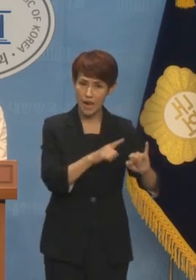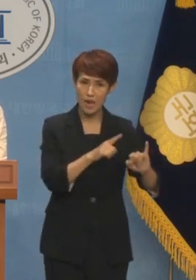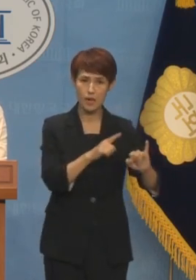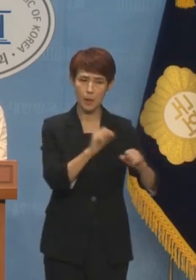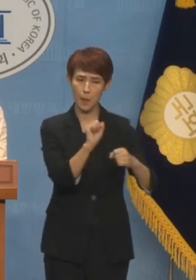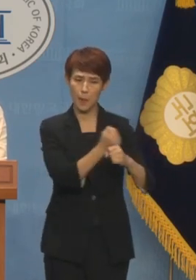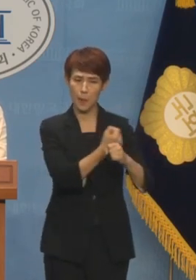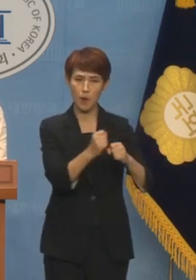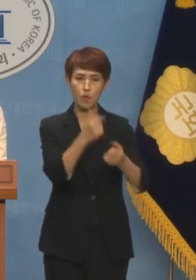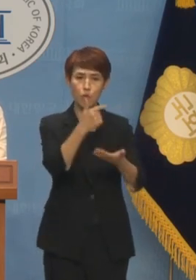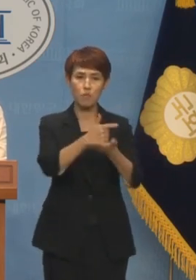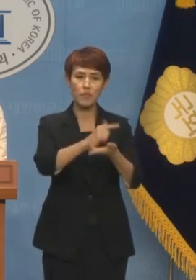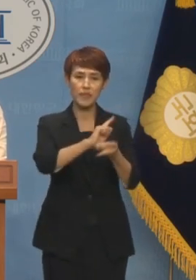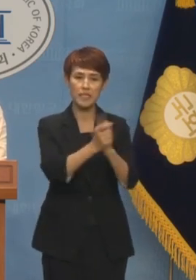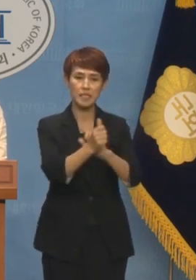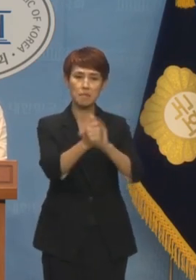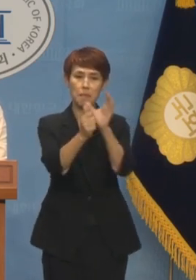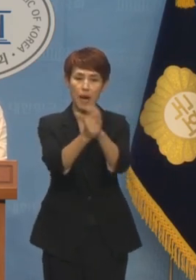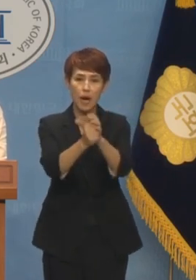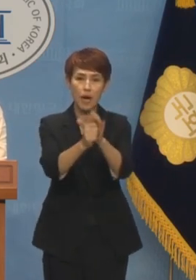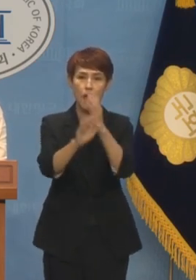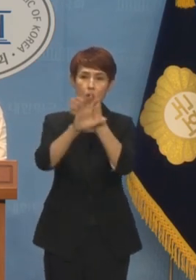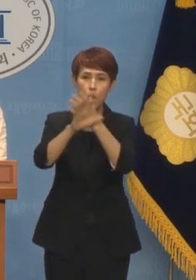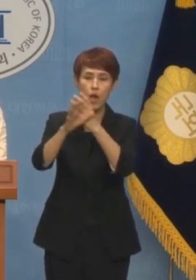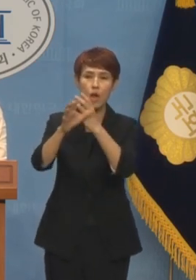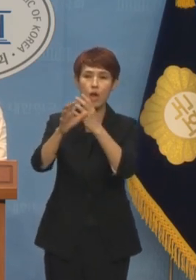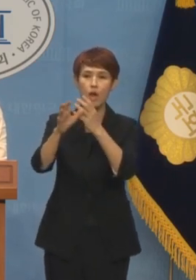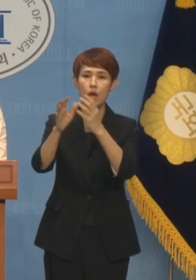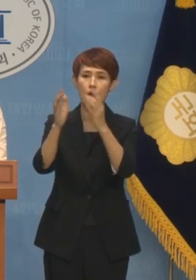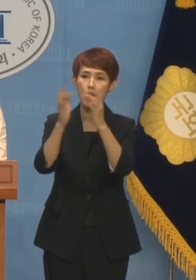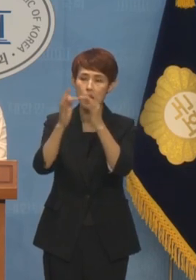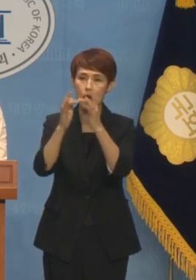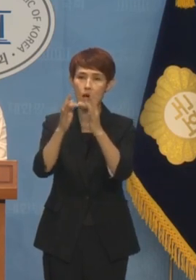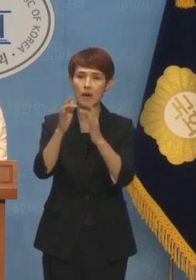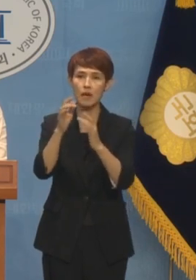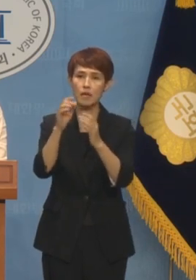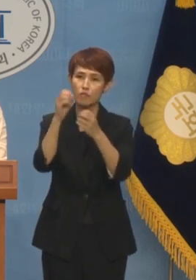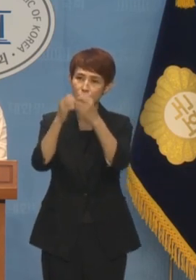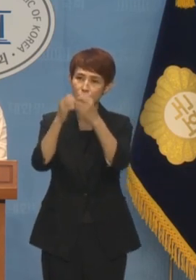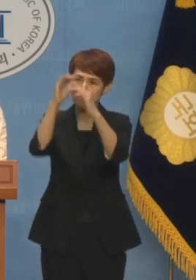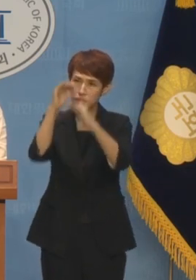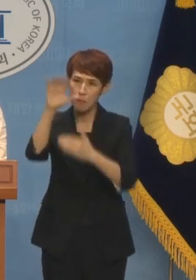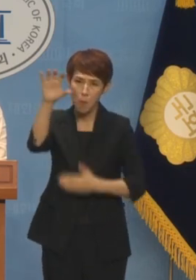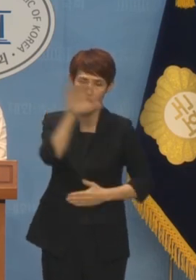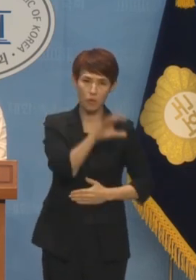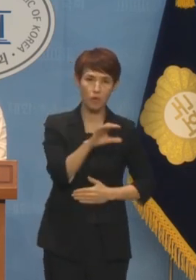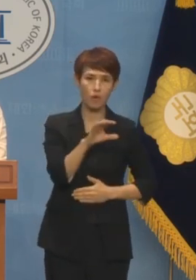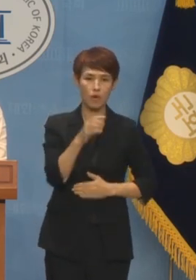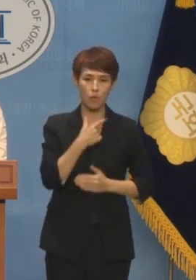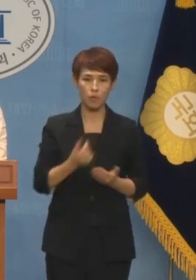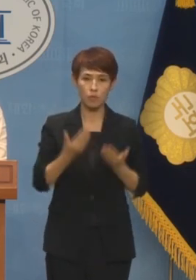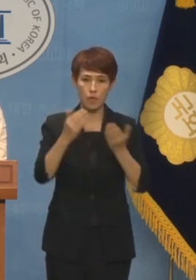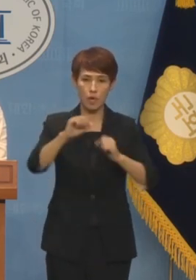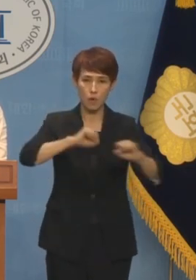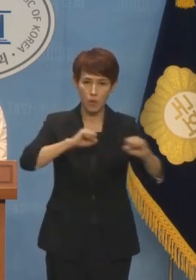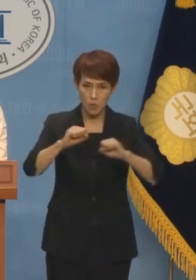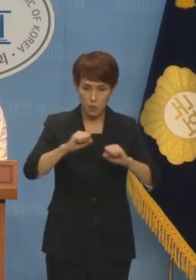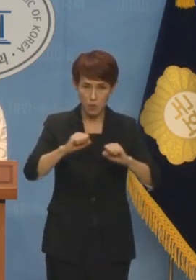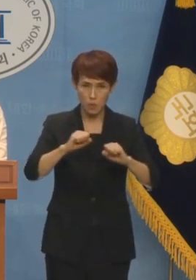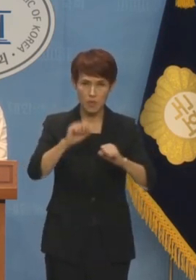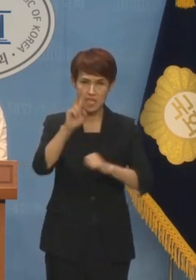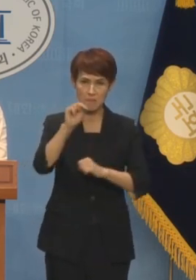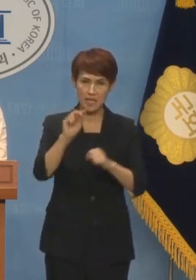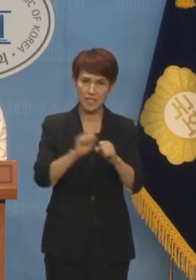공모해 논문 대필, 해외 웹사이트 에세이 표절, 봉사활동 2만 시간 봉사상 수상